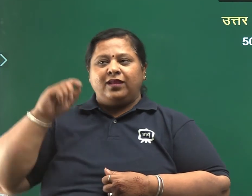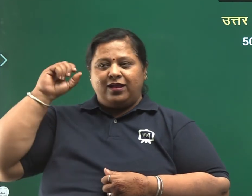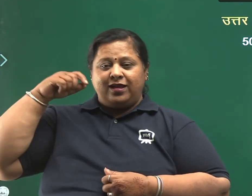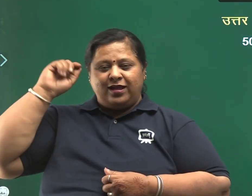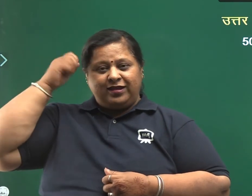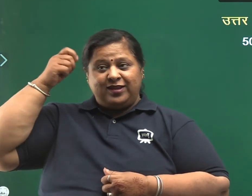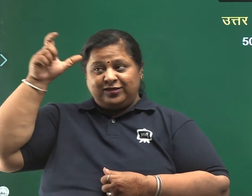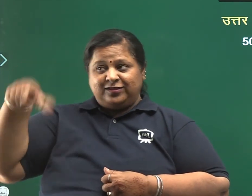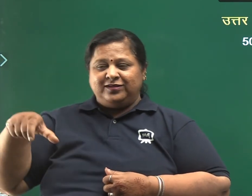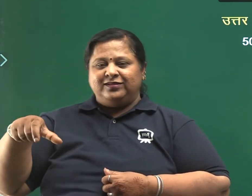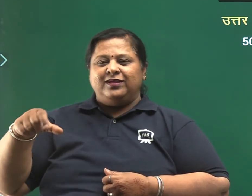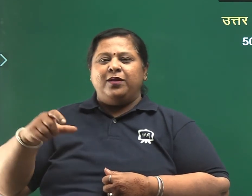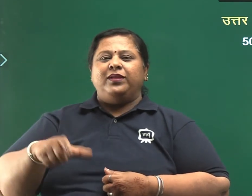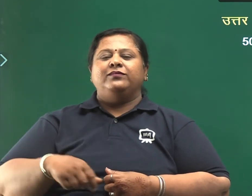ने